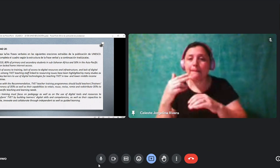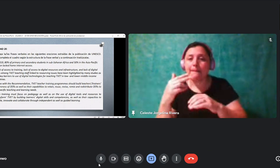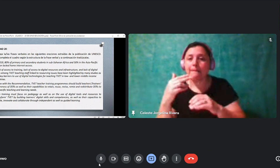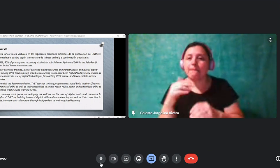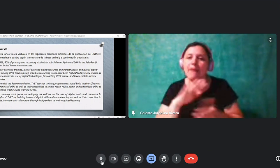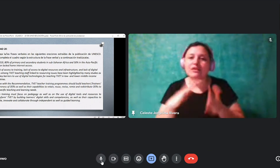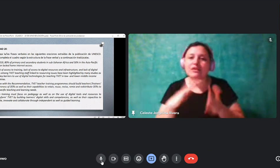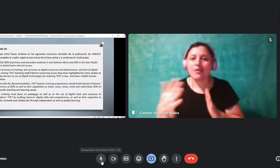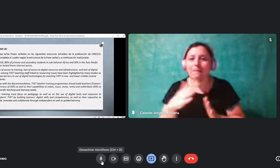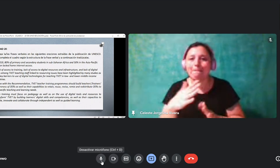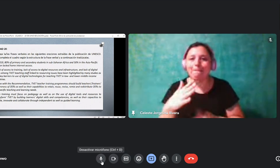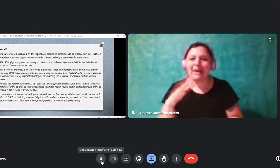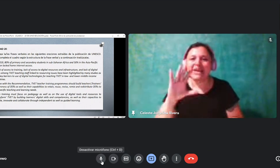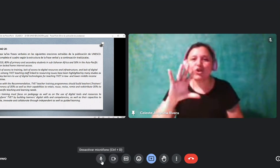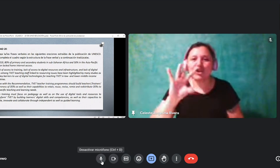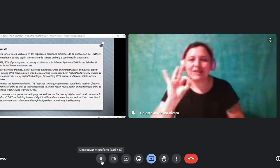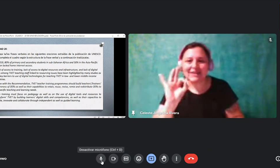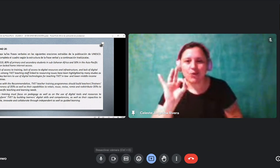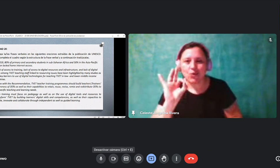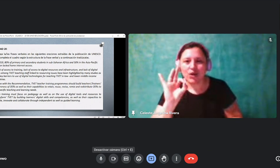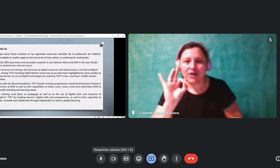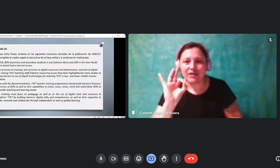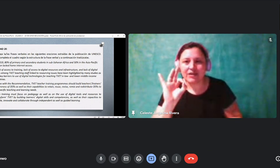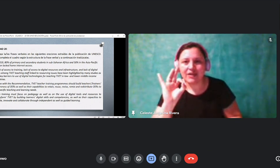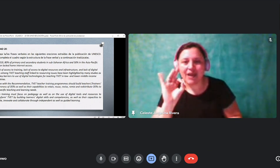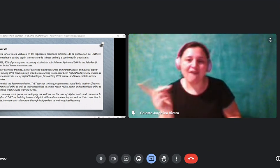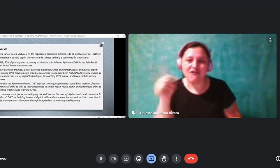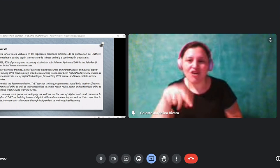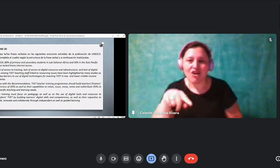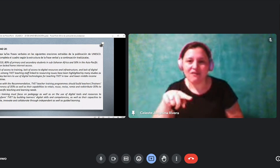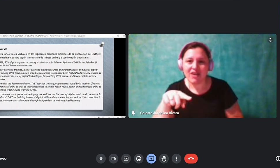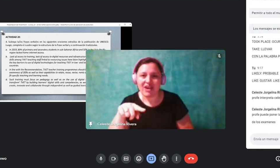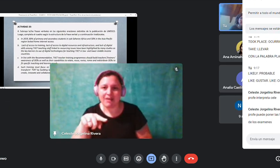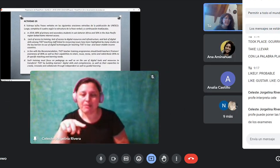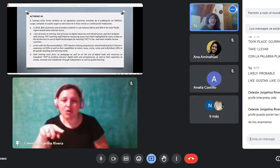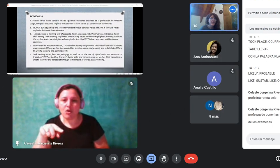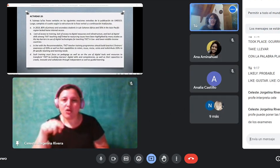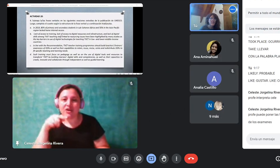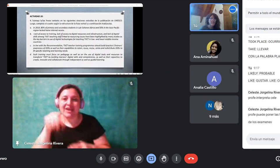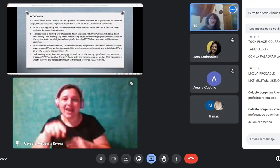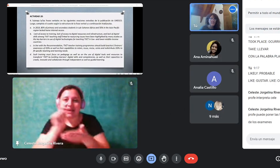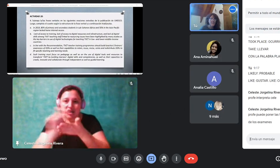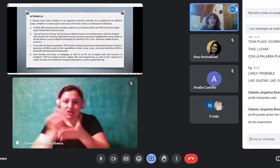Estaríamos corrigiendo, si terminan antes me avisan, ¿sí? Yo voy a estar acá.